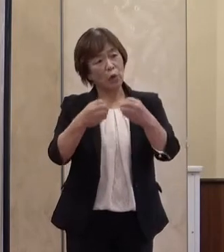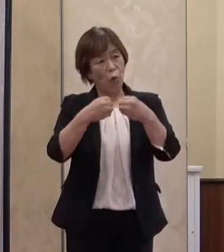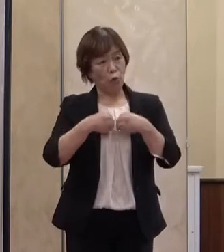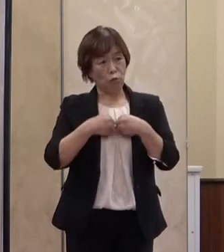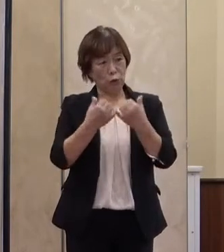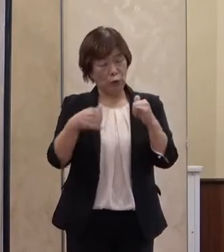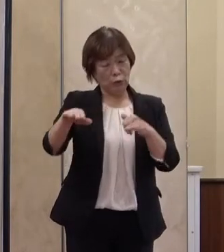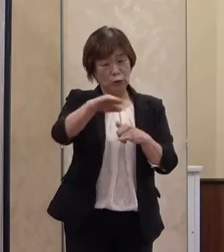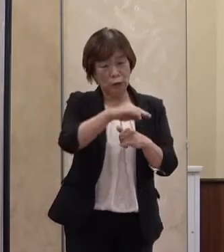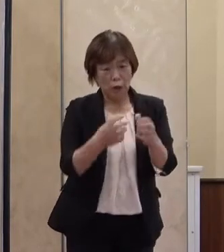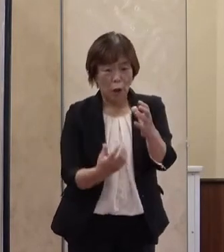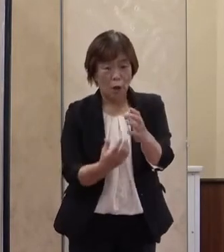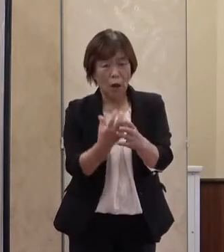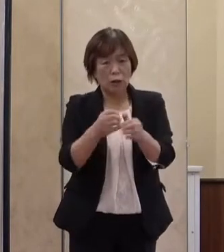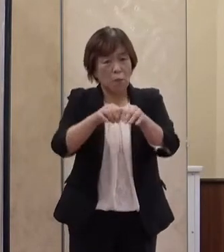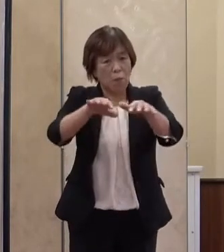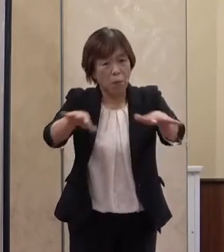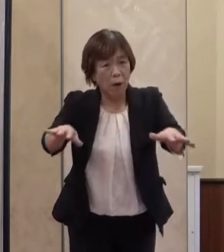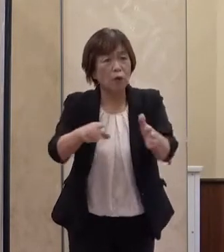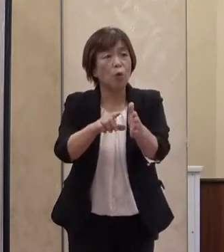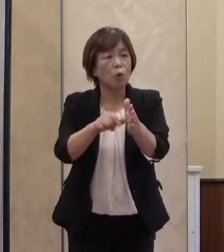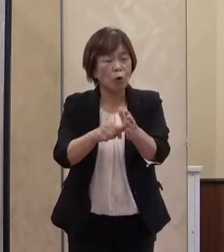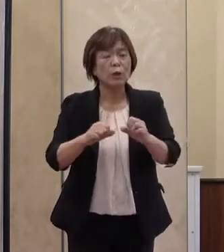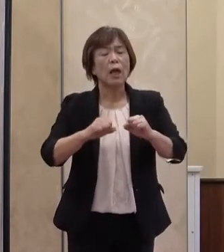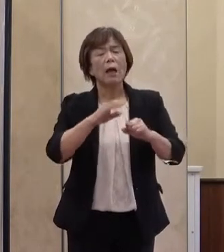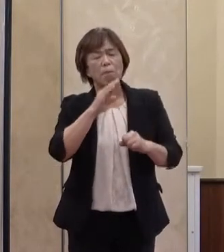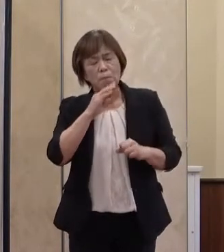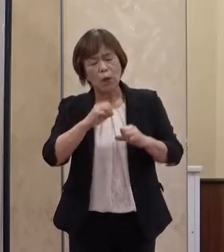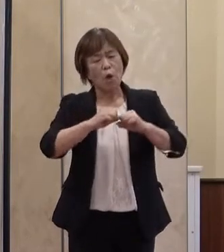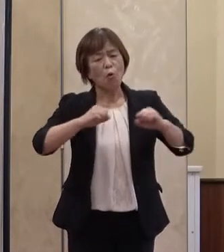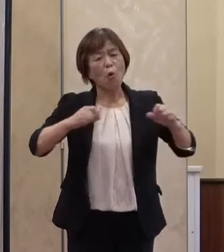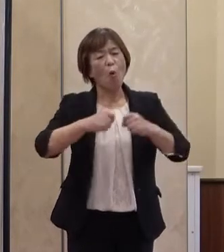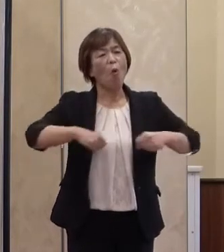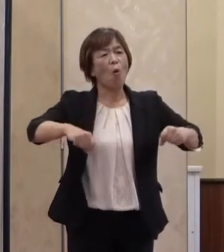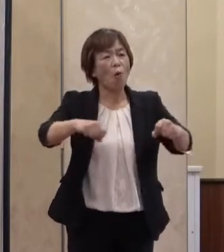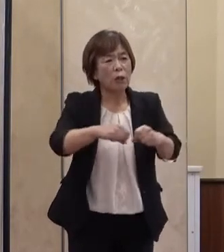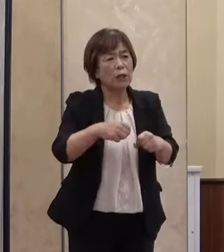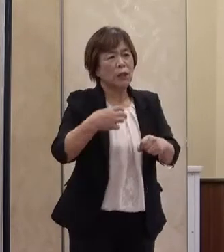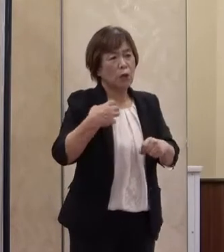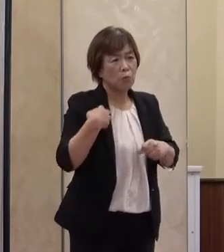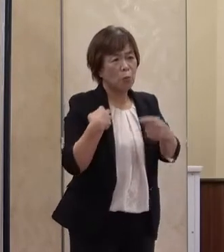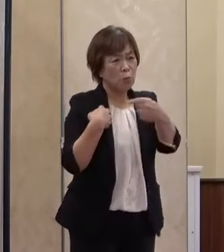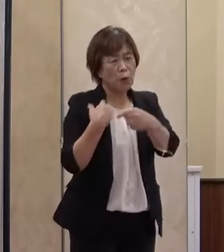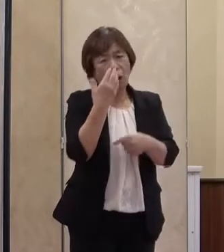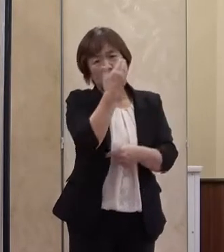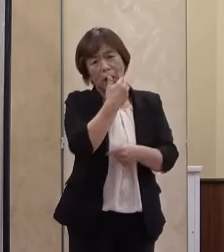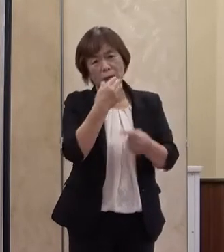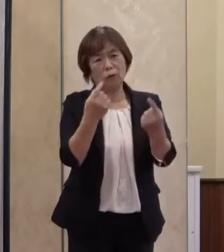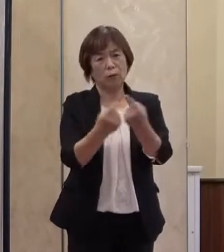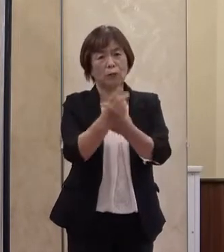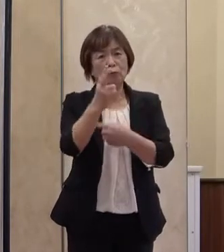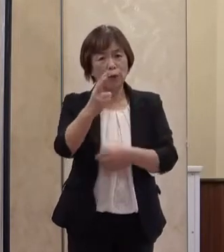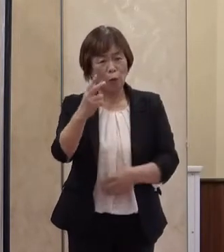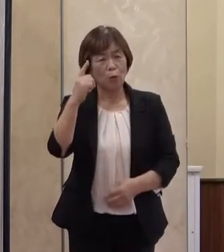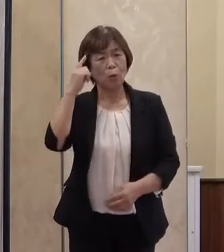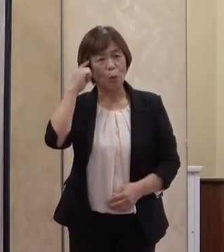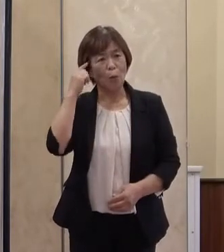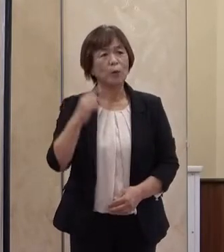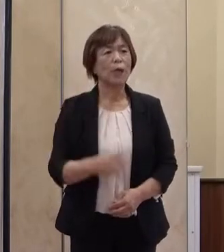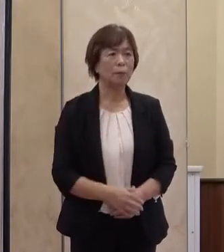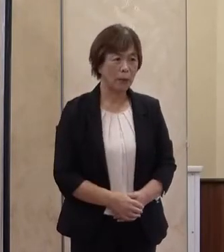生したというような場合には、広域的な役割というのも非常に重要になってくるだろうというふうに思います